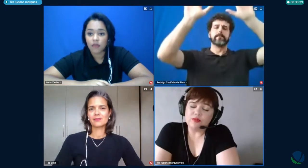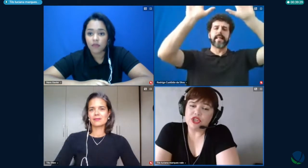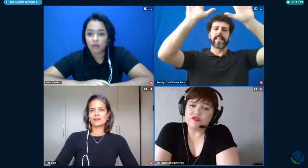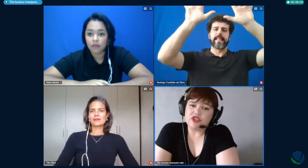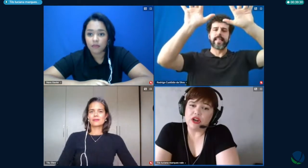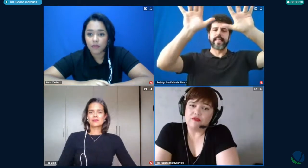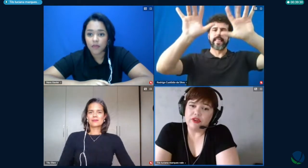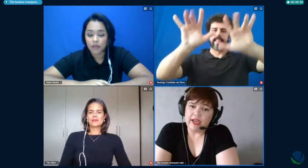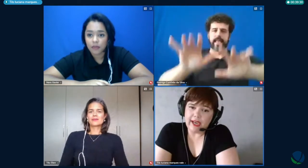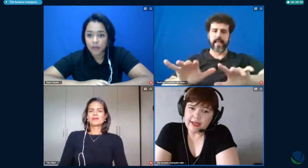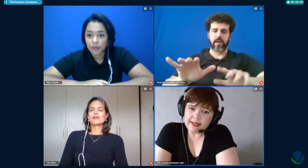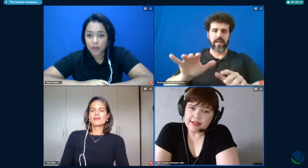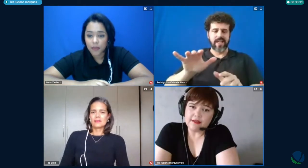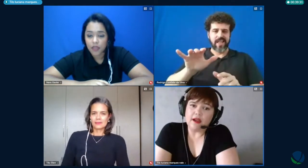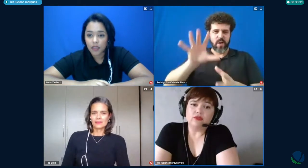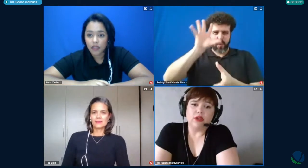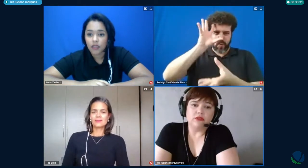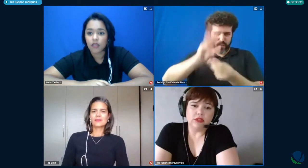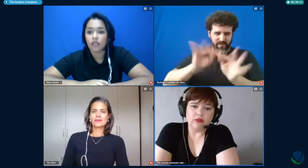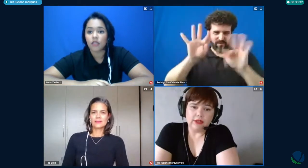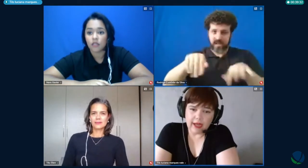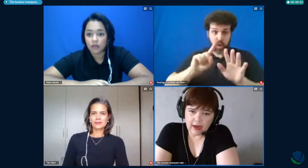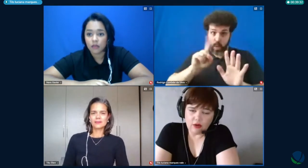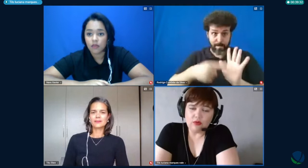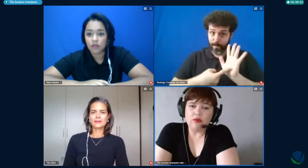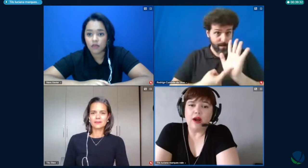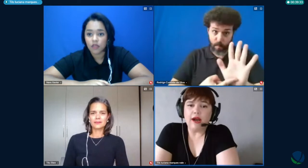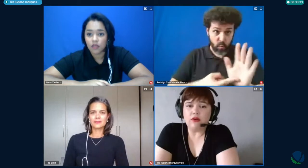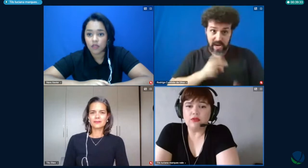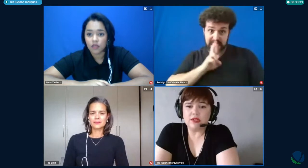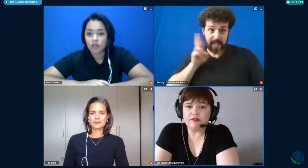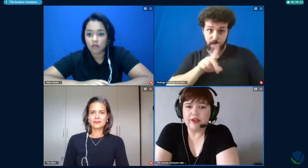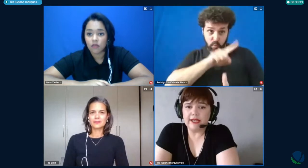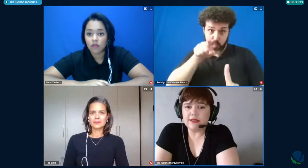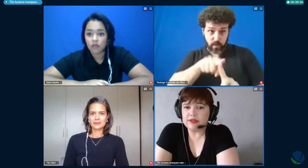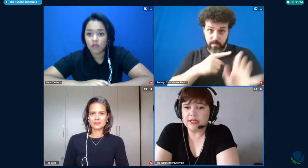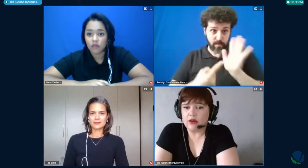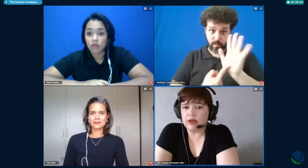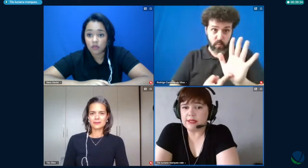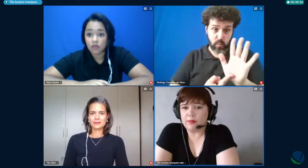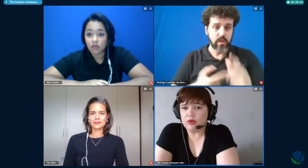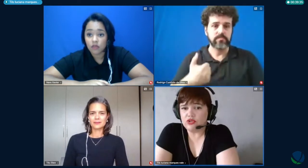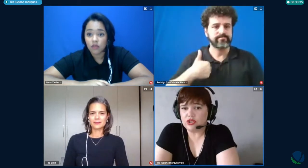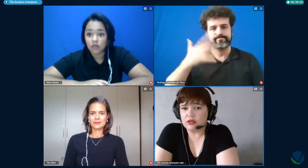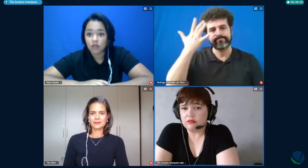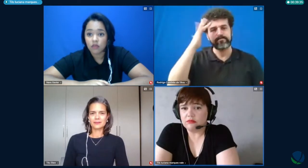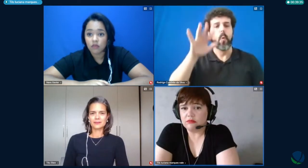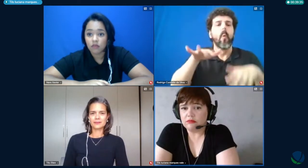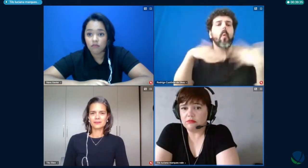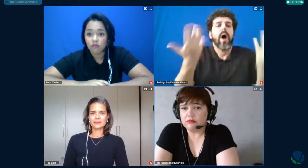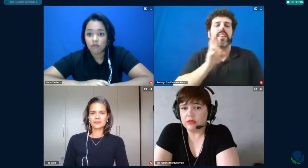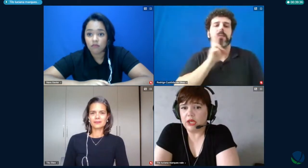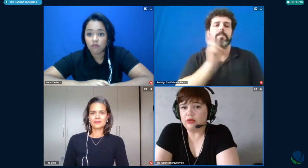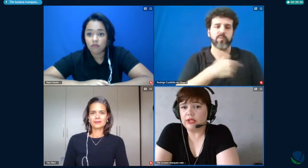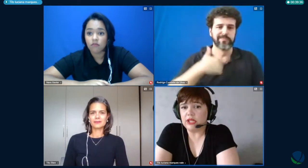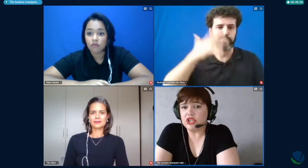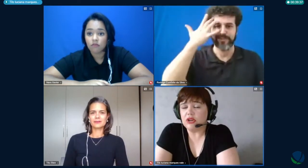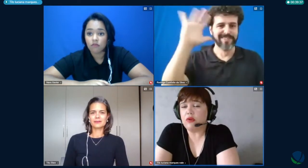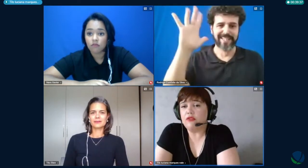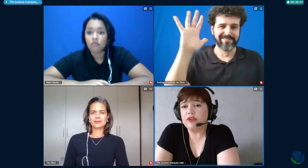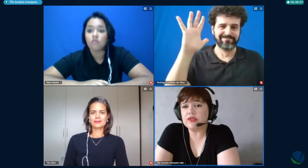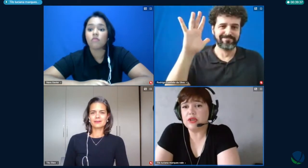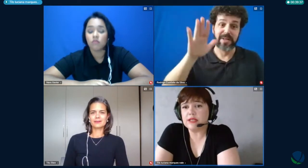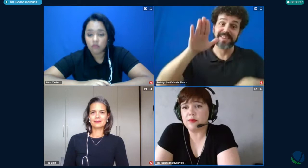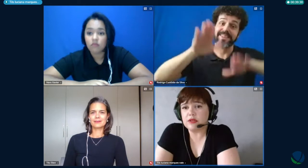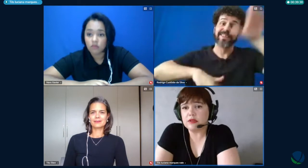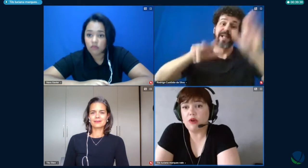Porque o meu objetivo geral foi esse, tal, tal, tal e tal. A conclusão foi essa. Se você não responde, eu não entendi.